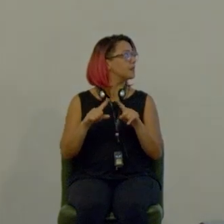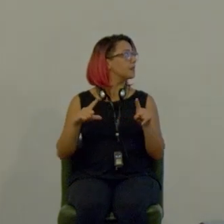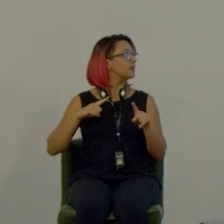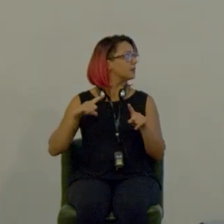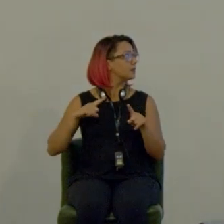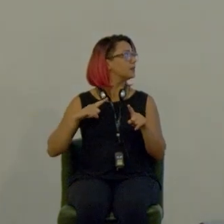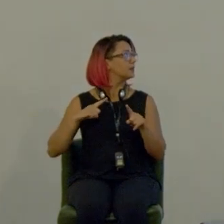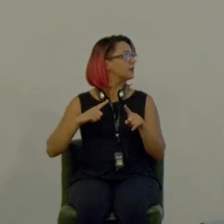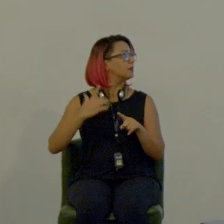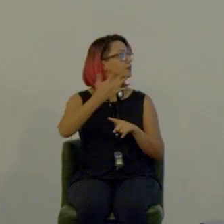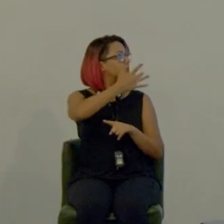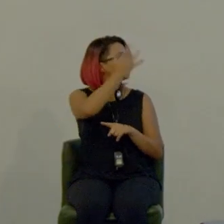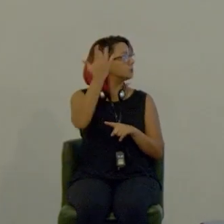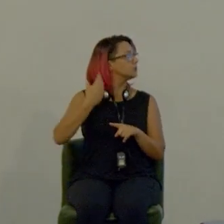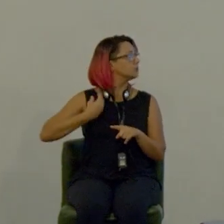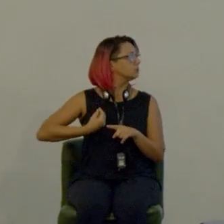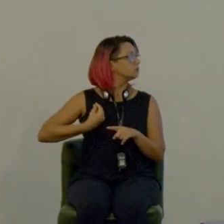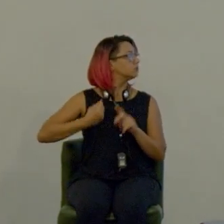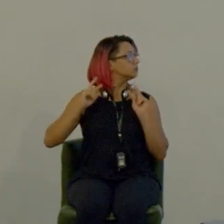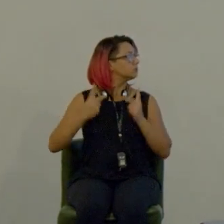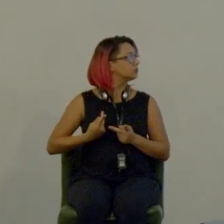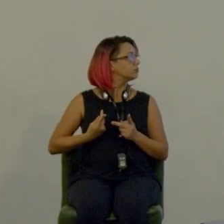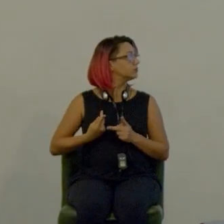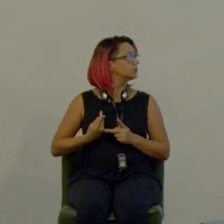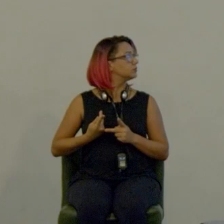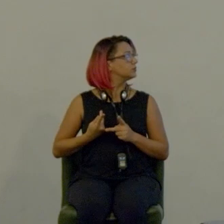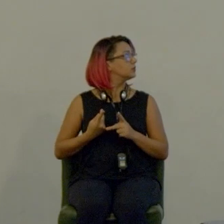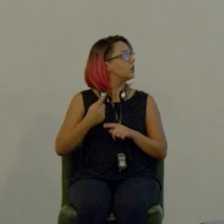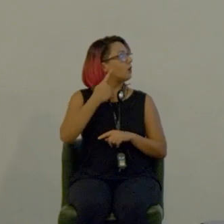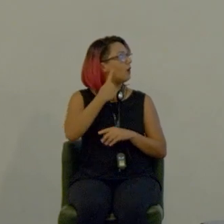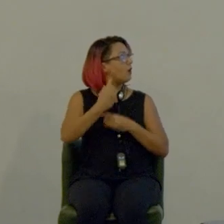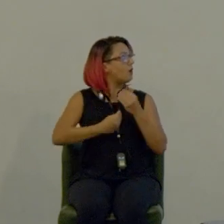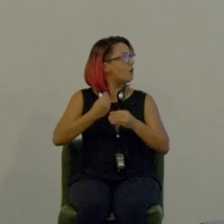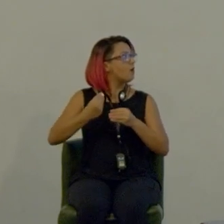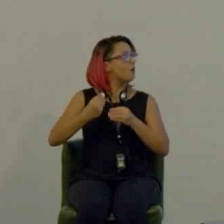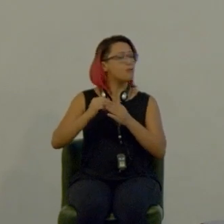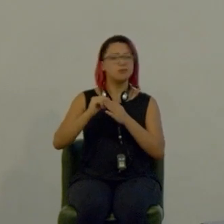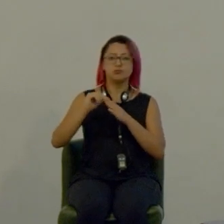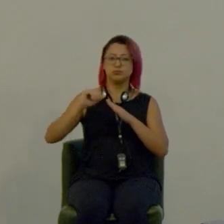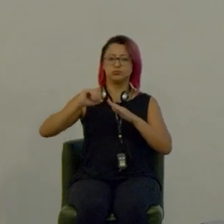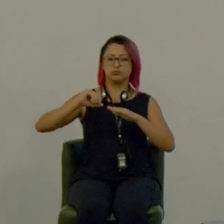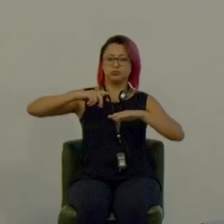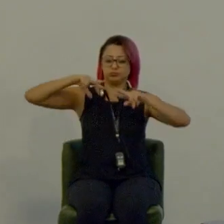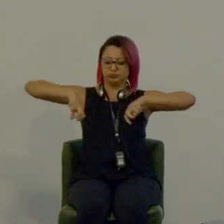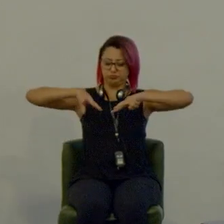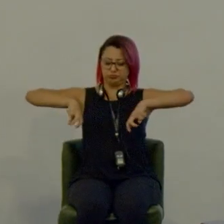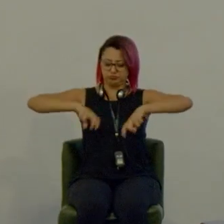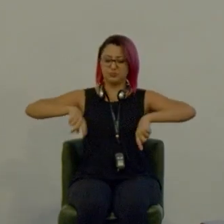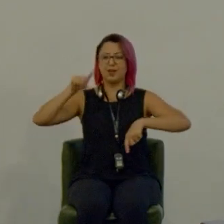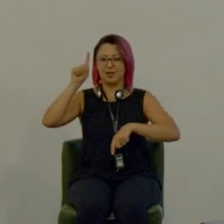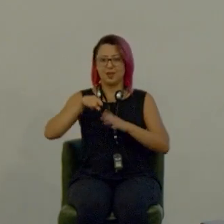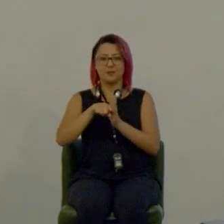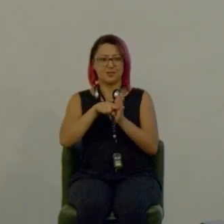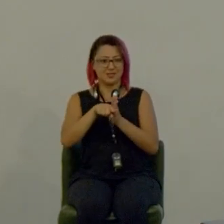que é muito antigo. Isso aqui é um exemplo, né, desse tipo o solo como registro. Isso aqui é uma escavação arqueológica,